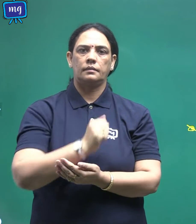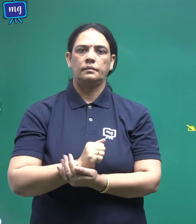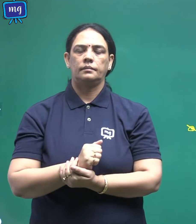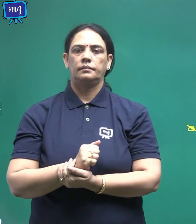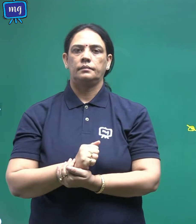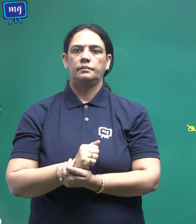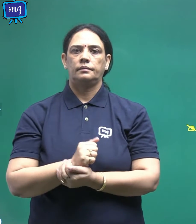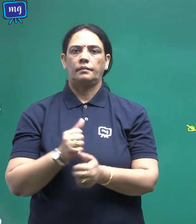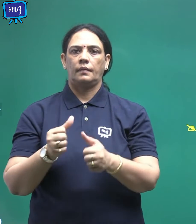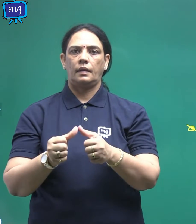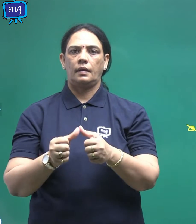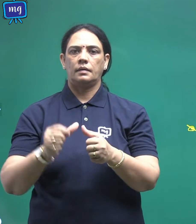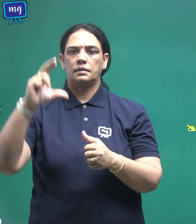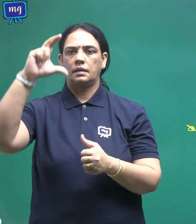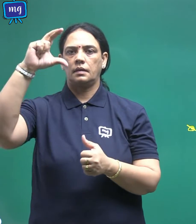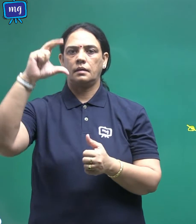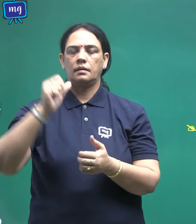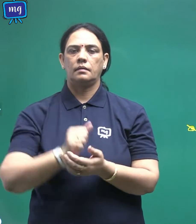AC